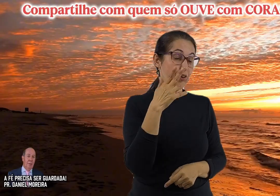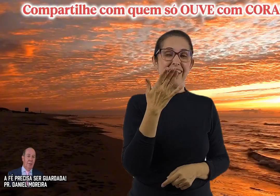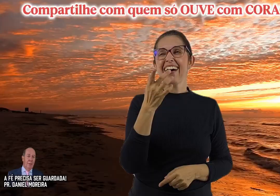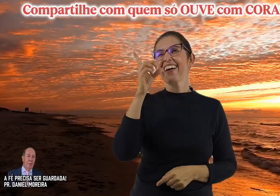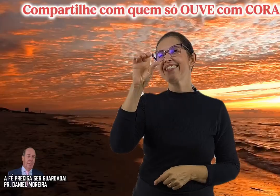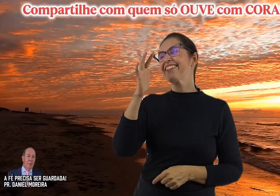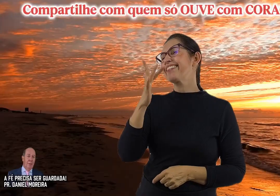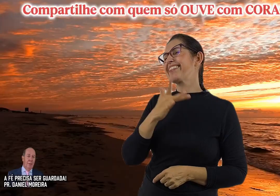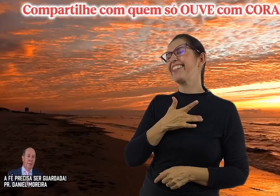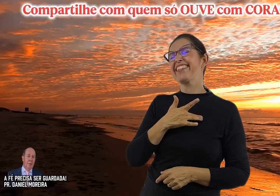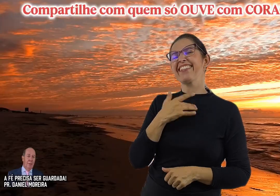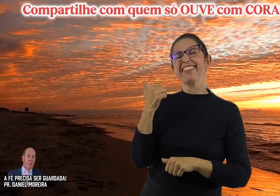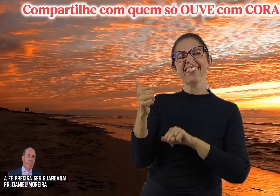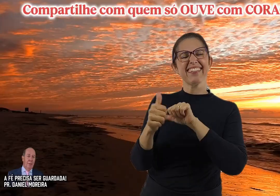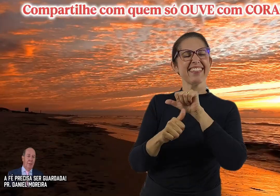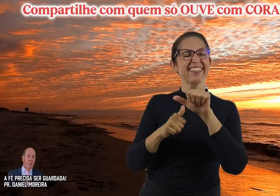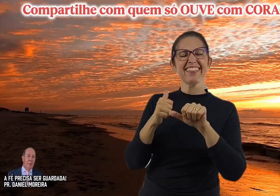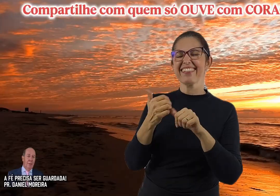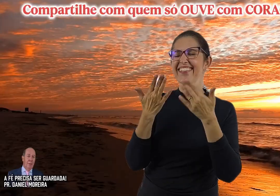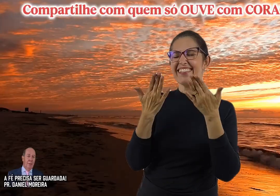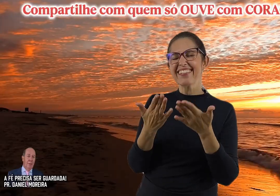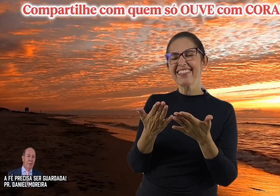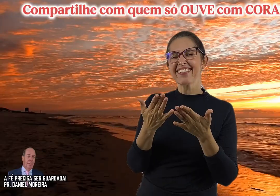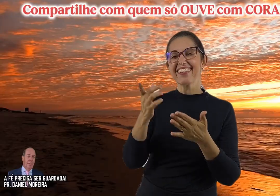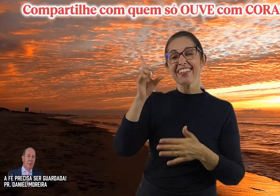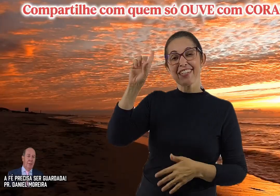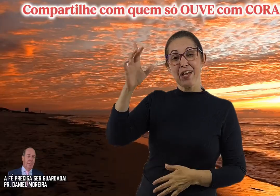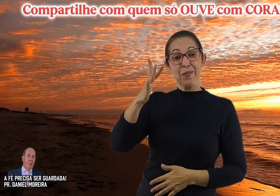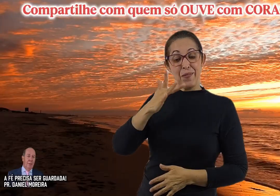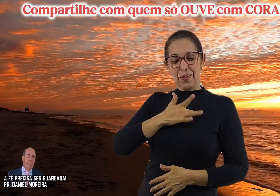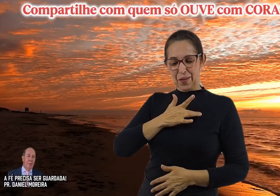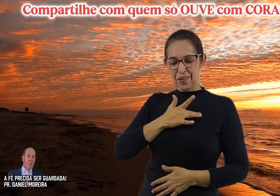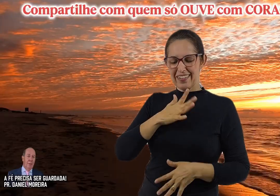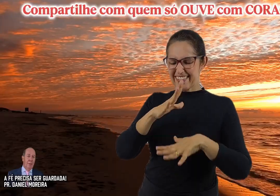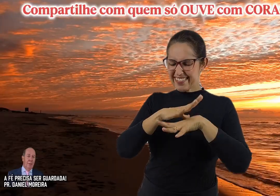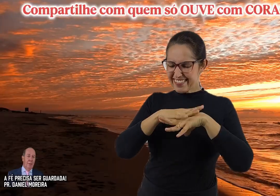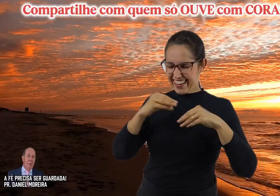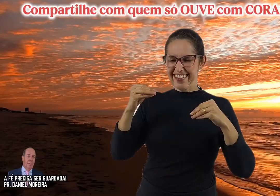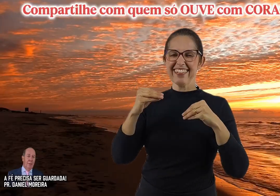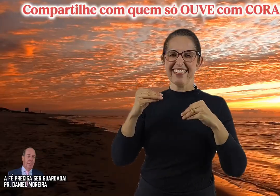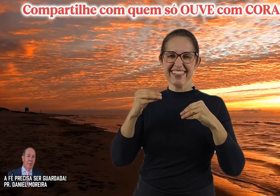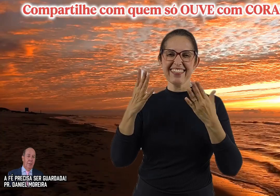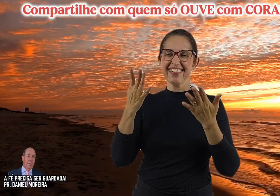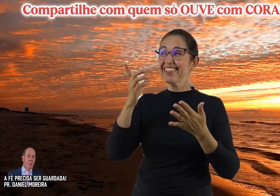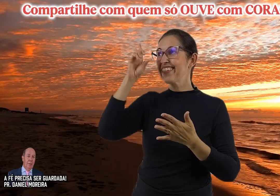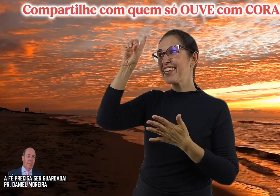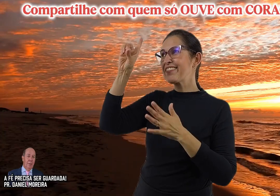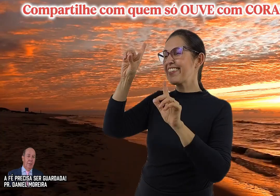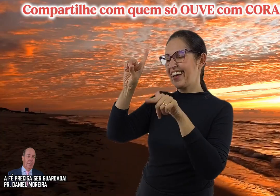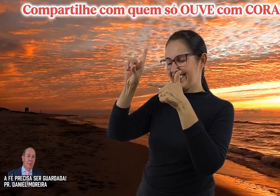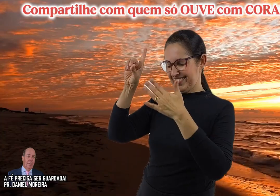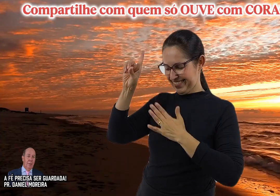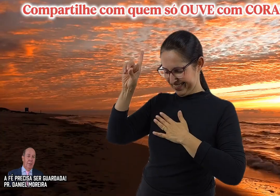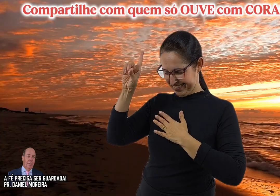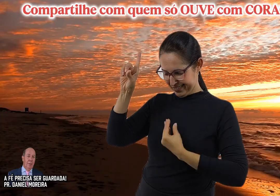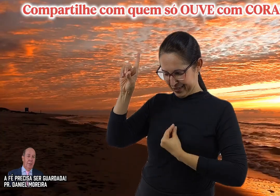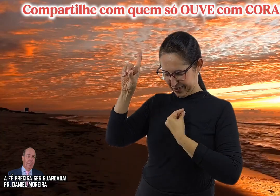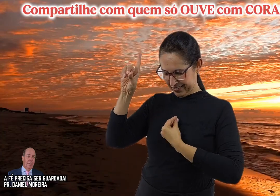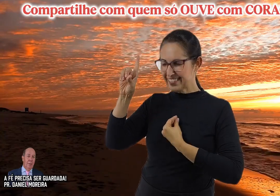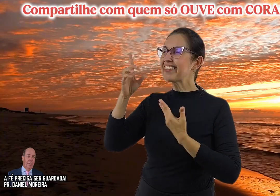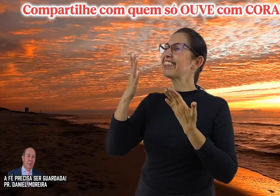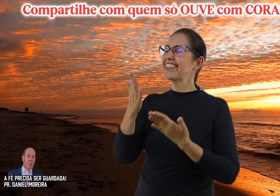Deus me curou, Deus me curou.